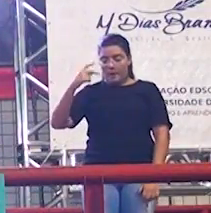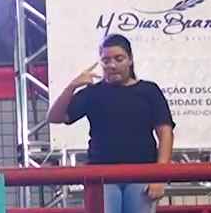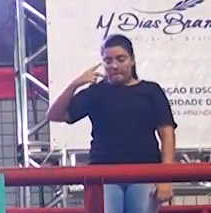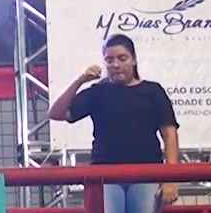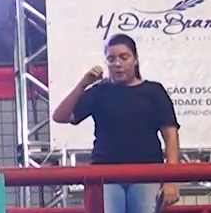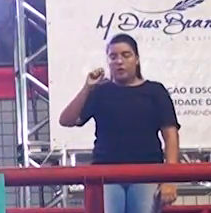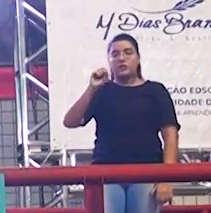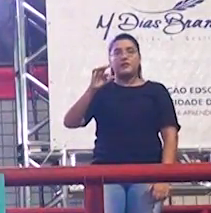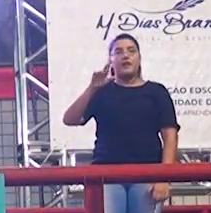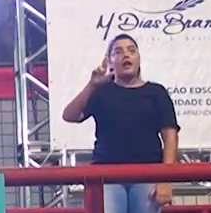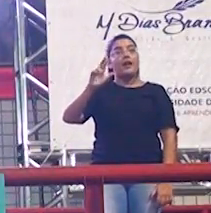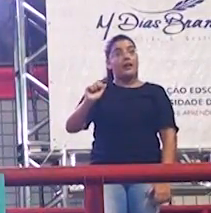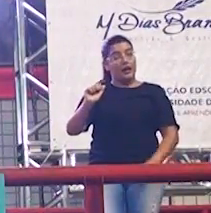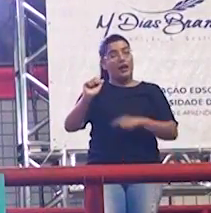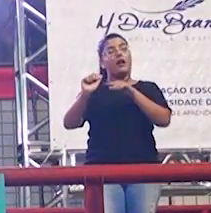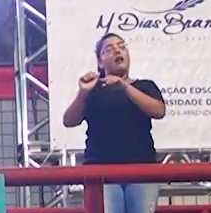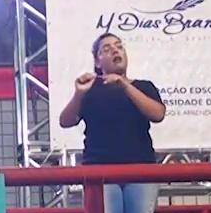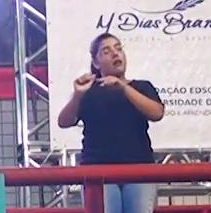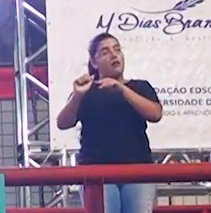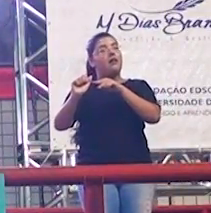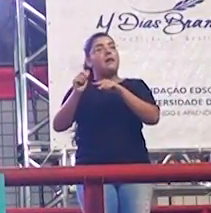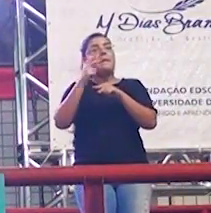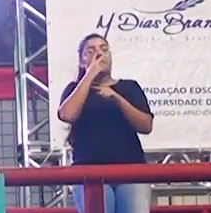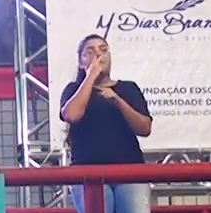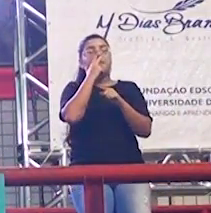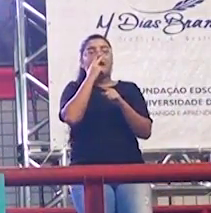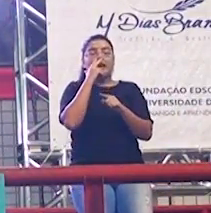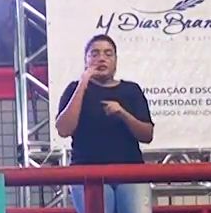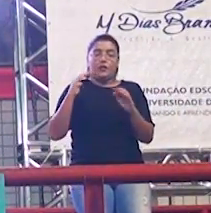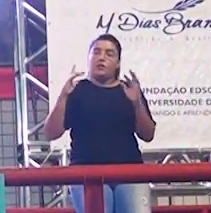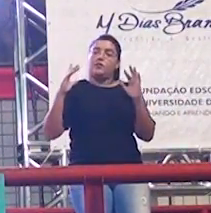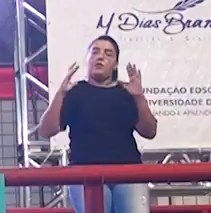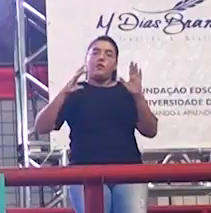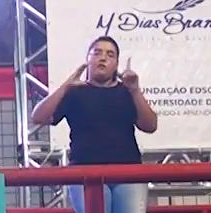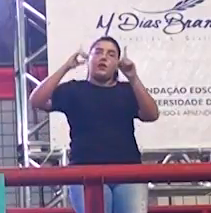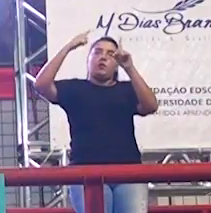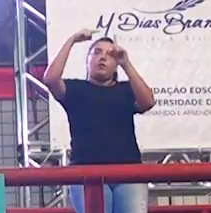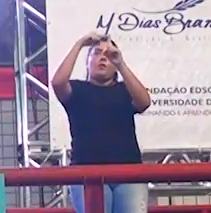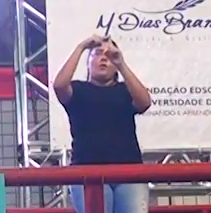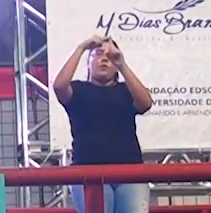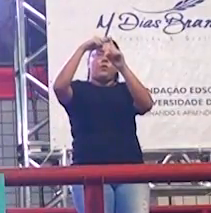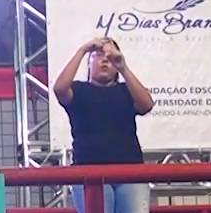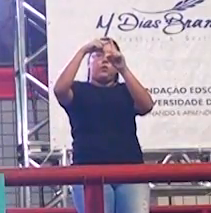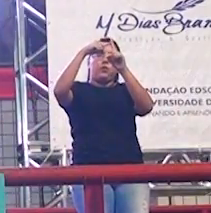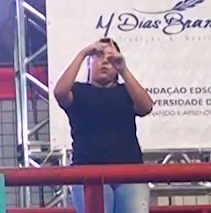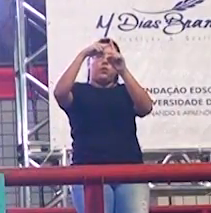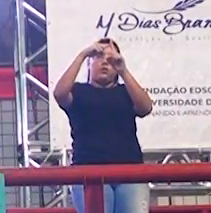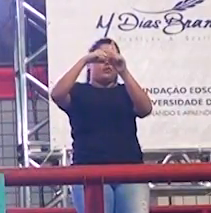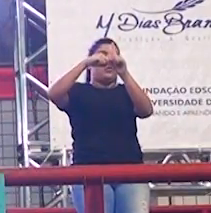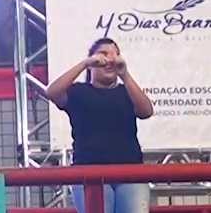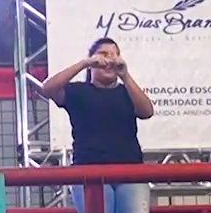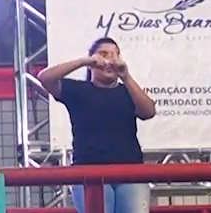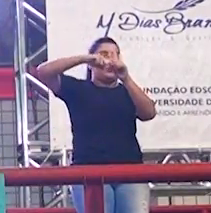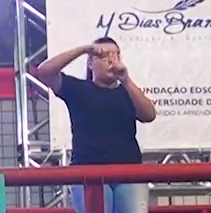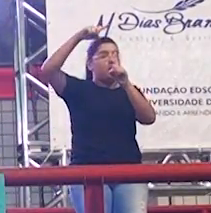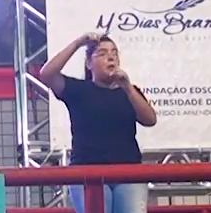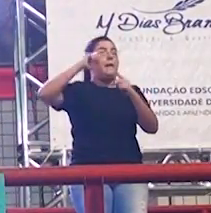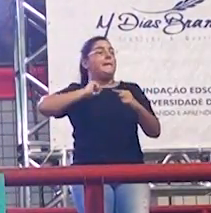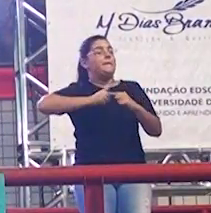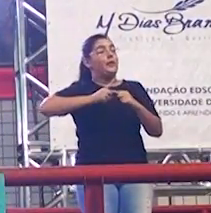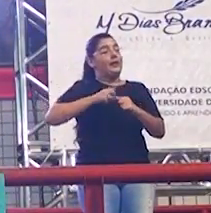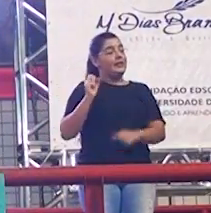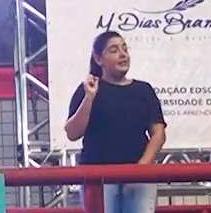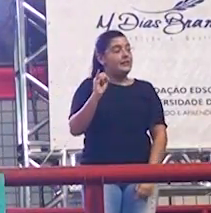troposfera. Na troposfera, ela se aquece de baixo para cima. Isso explica que, por que